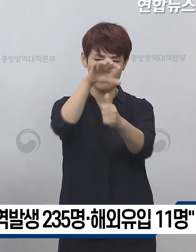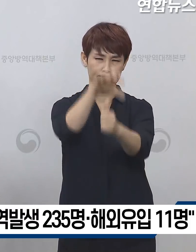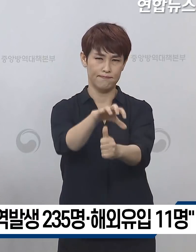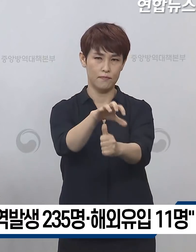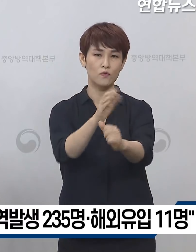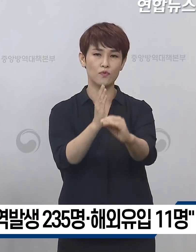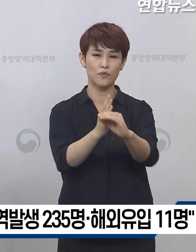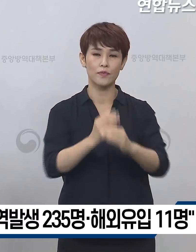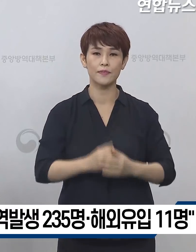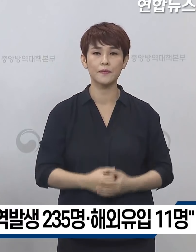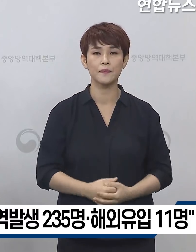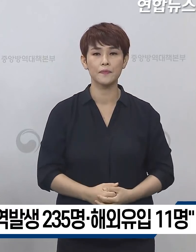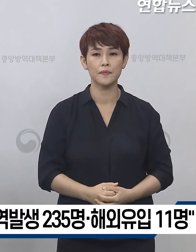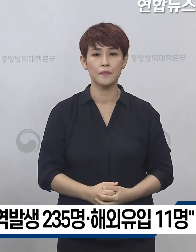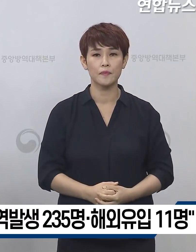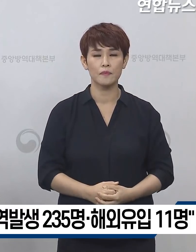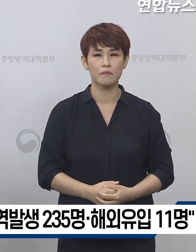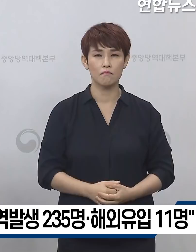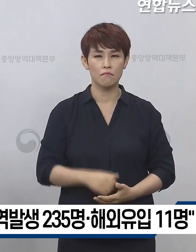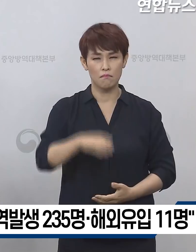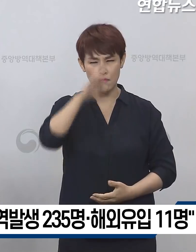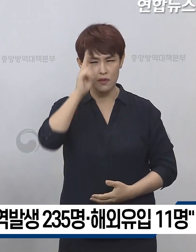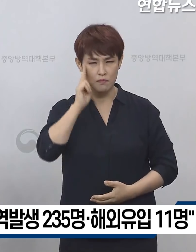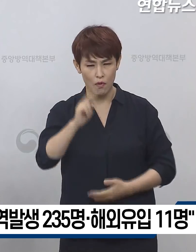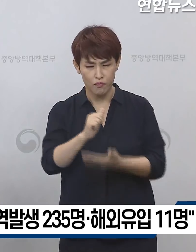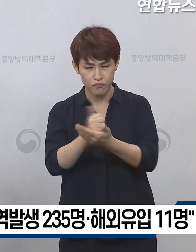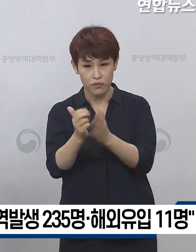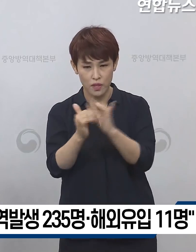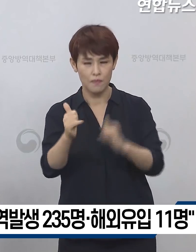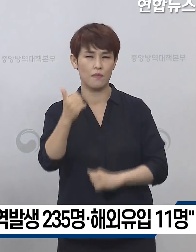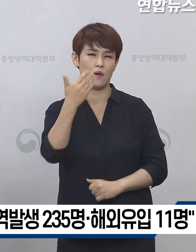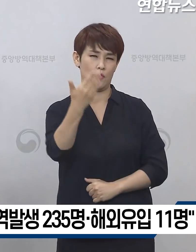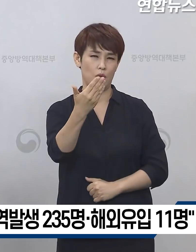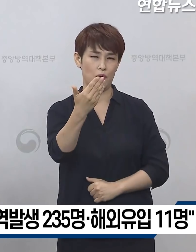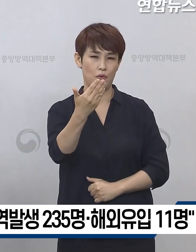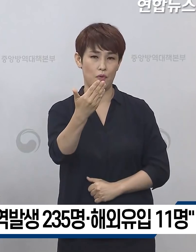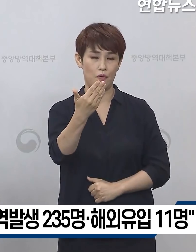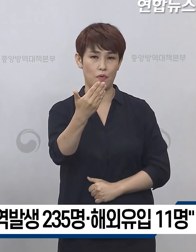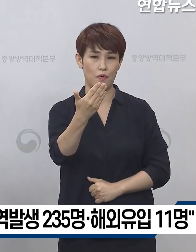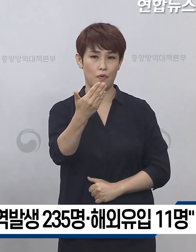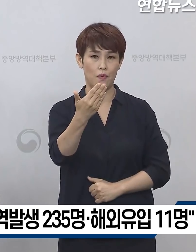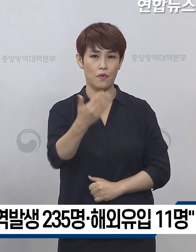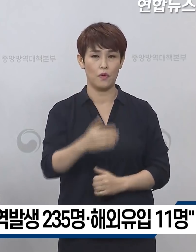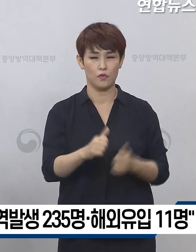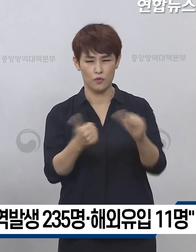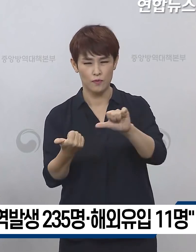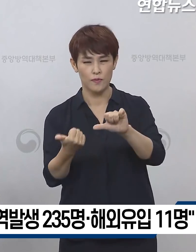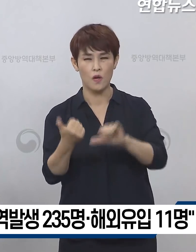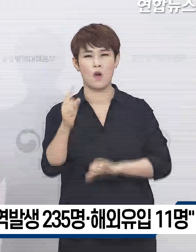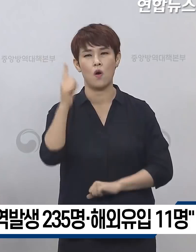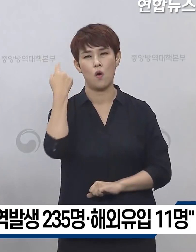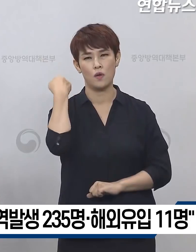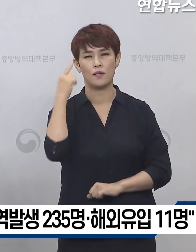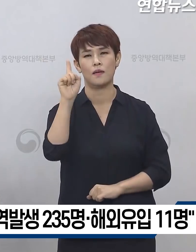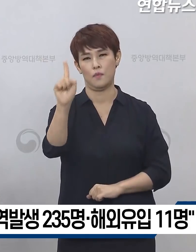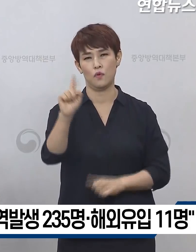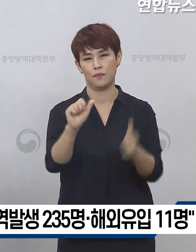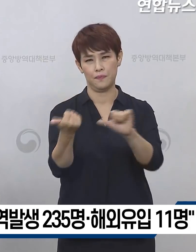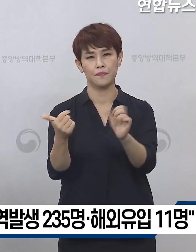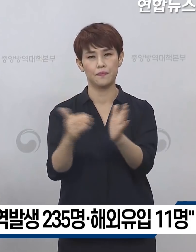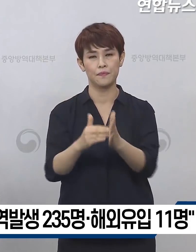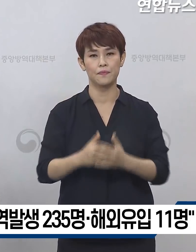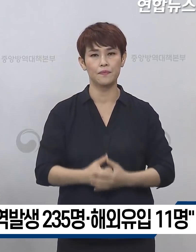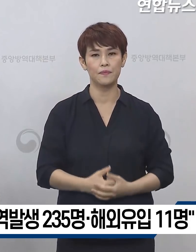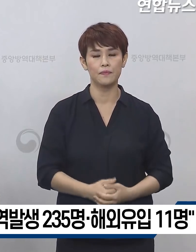격리 중입니다. 위중증 환자는 9명이고, 어제 사망자가 1명 발생하였습니다.